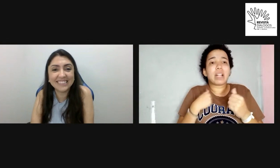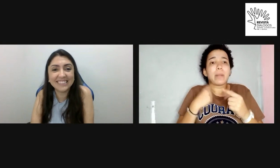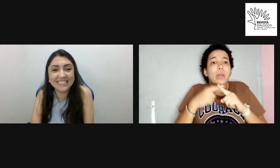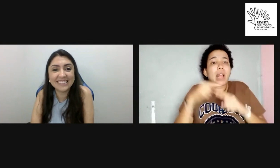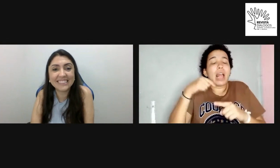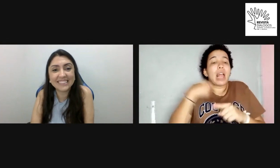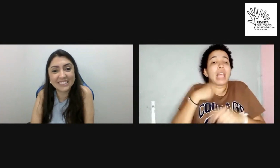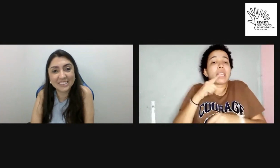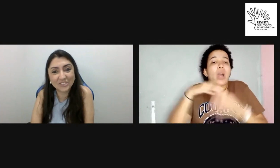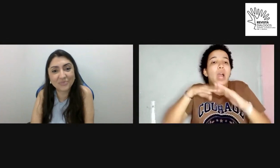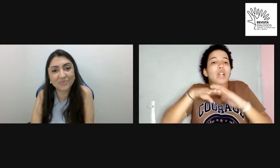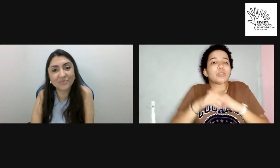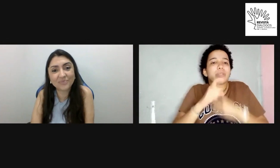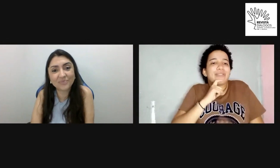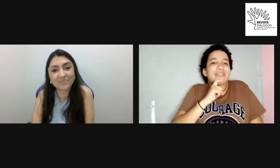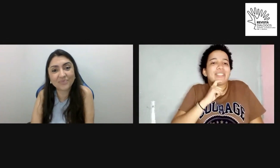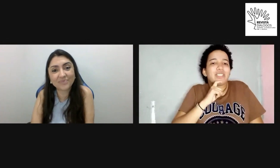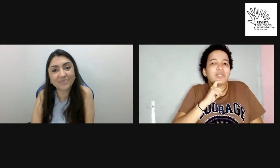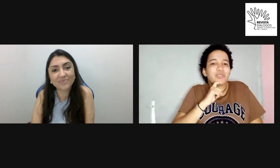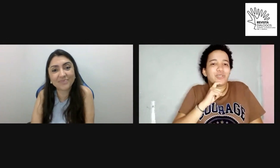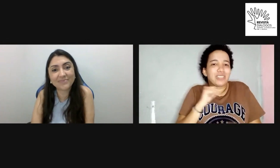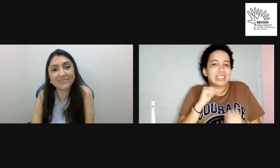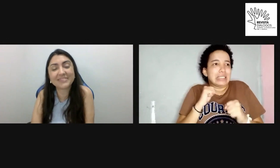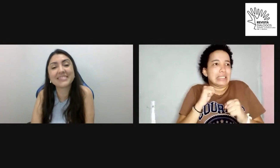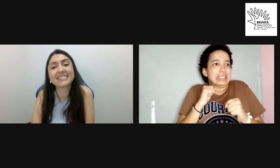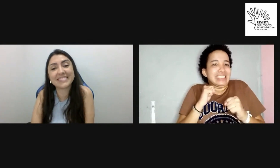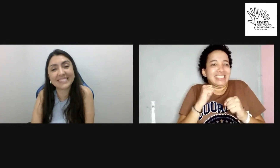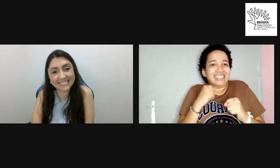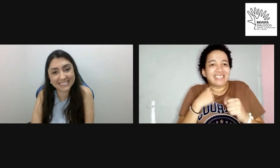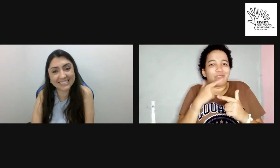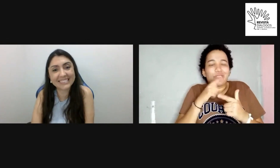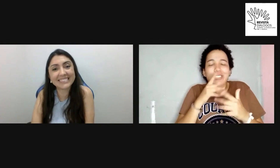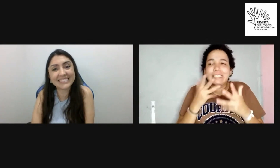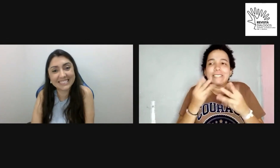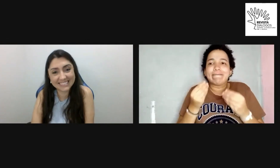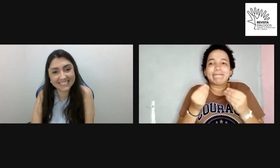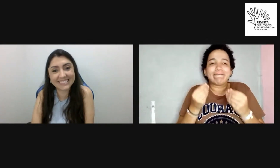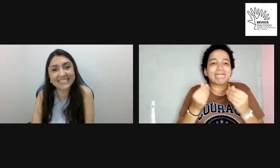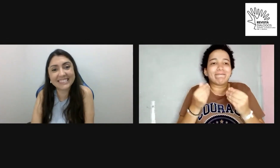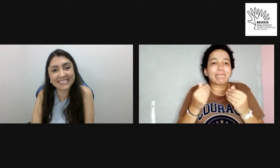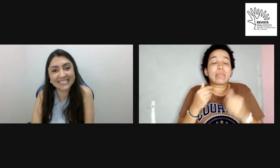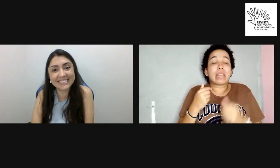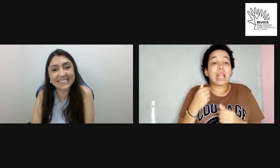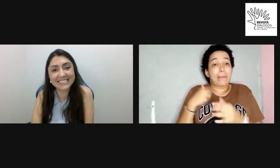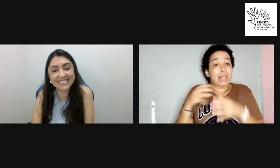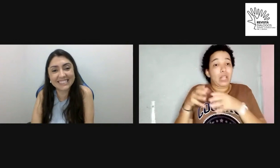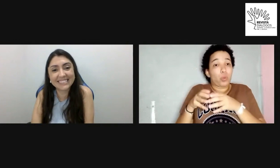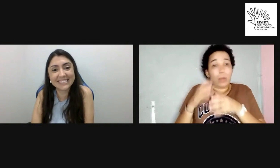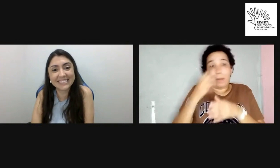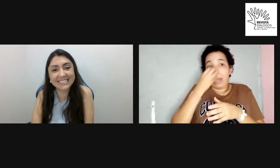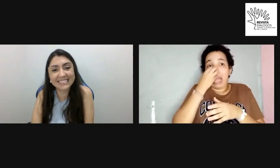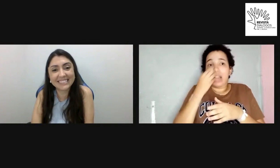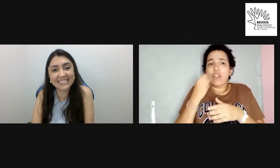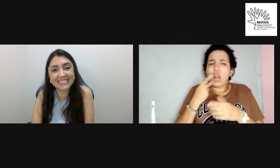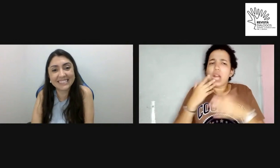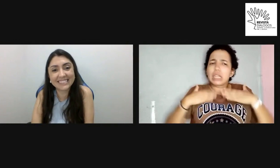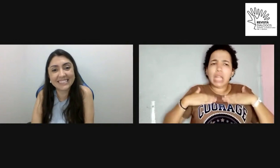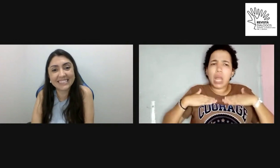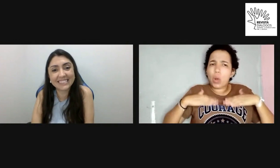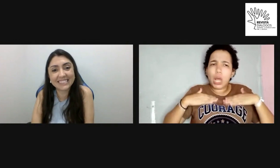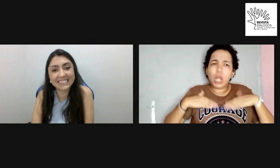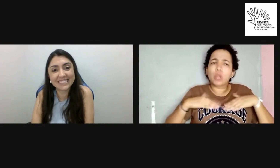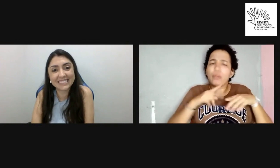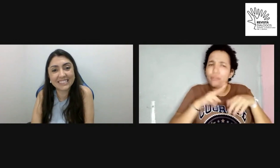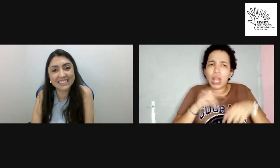conseguir. Eu também não estava acostumada com o frio que faz aqui. Mas o meu grupo